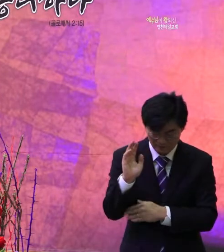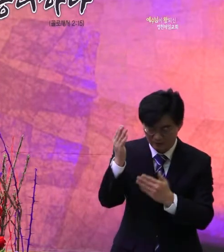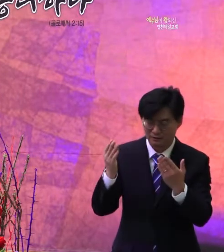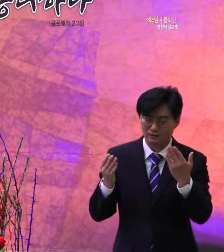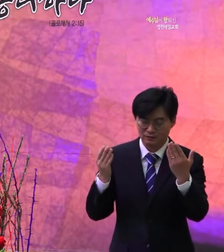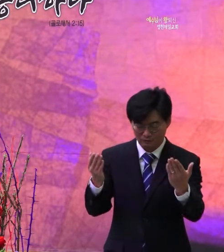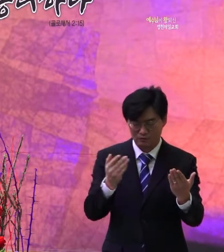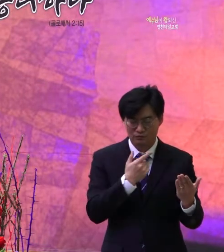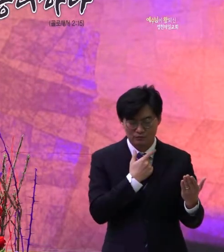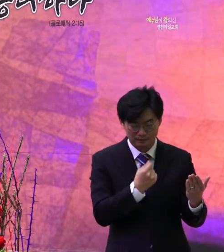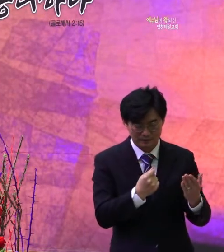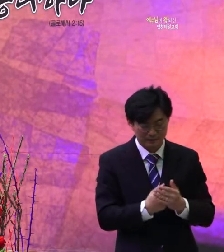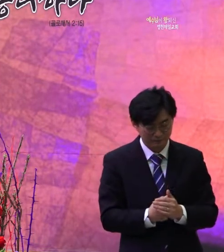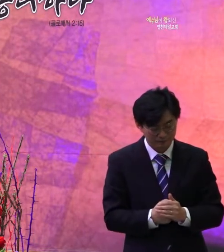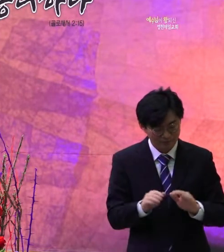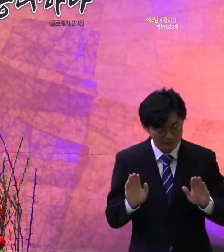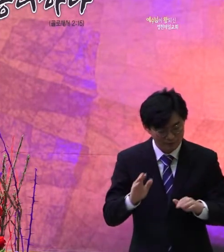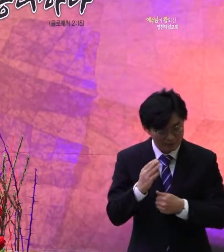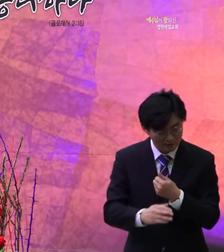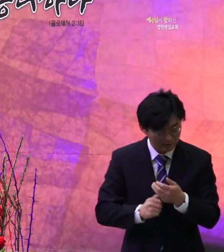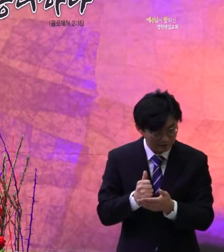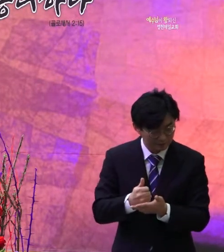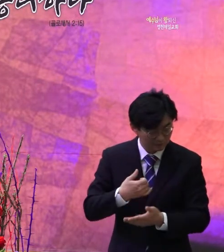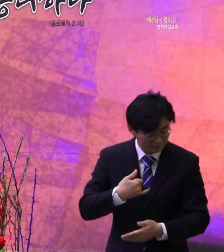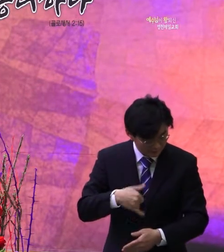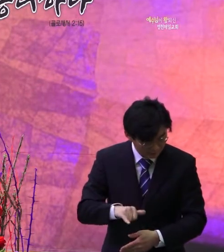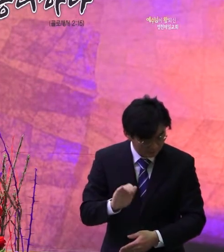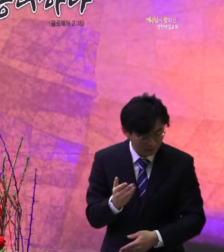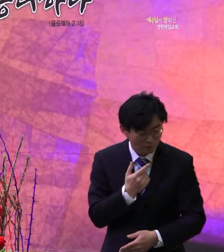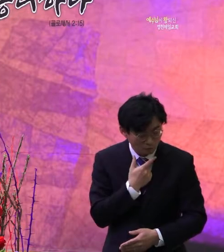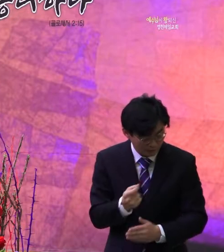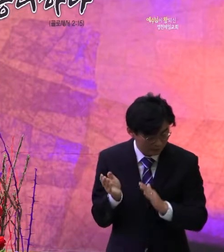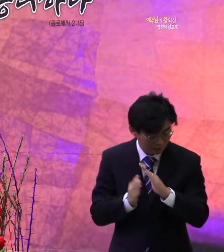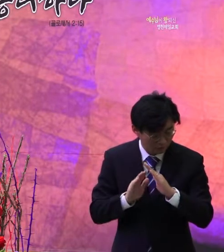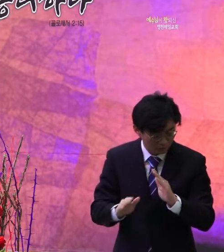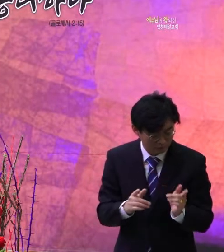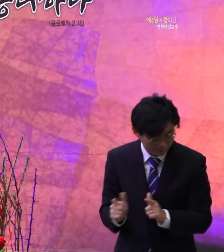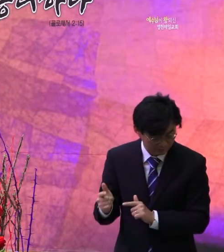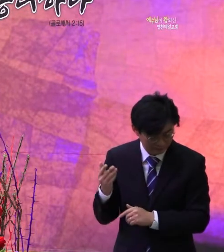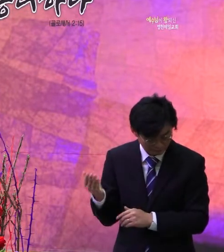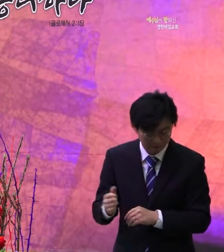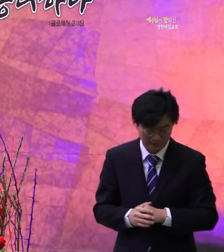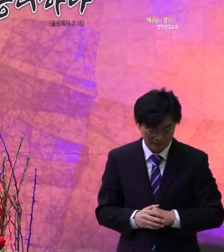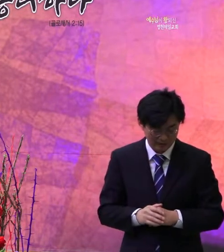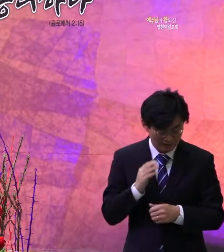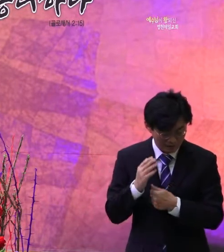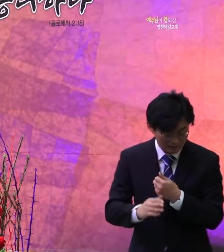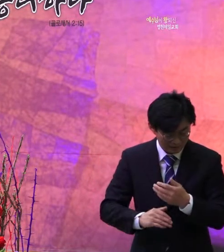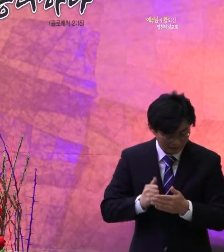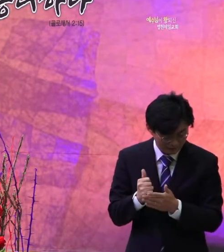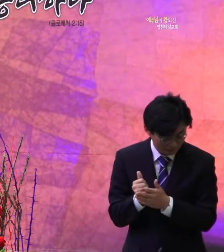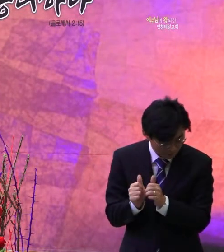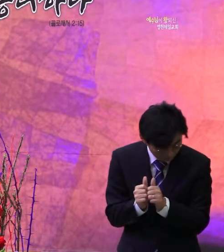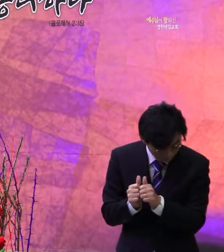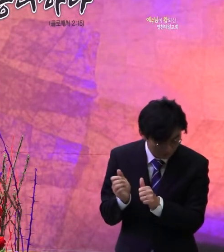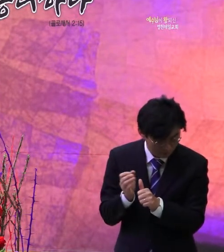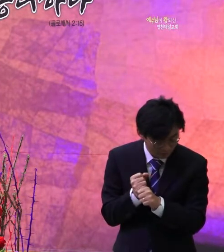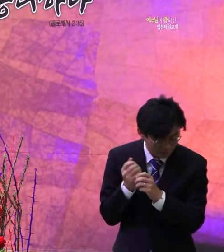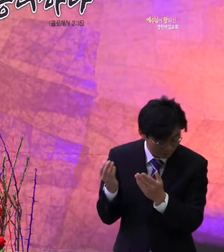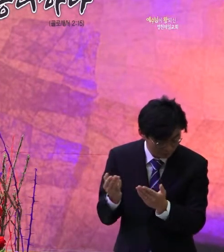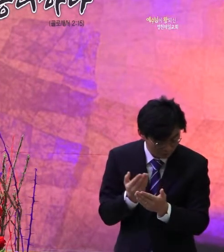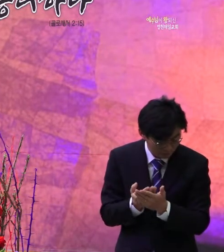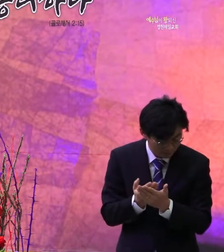오늘 하나님의 자녀가 되기를 결단하며 세례를 받는 성도들에게 하늘의 평안을 더하여 주시고 입교하는